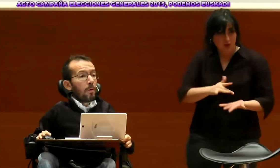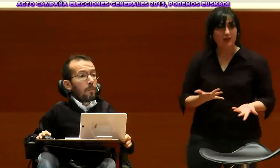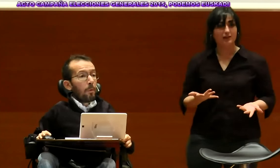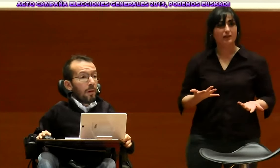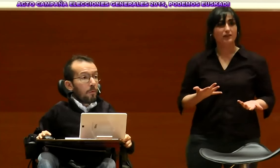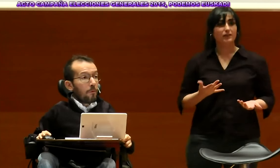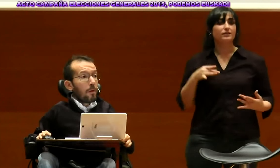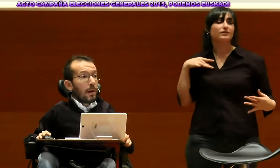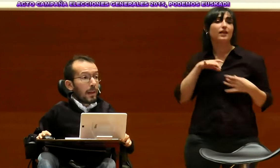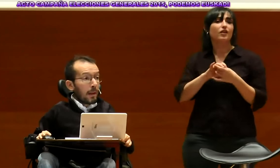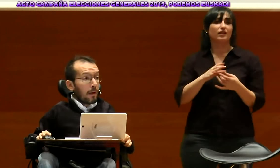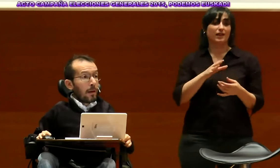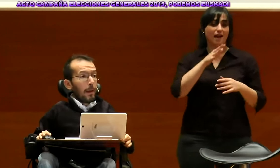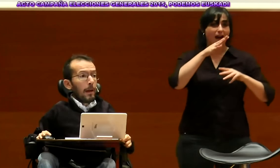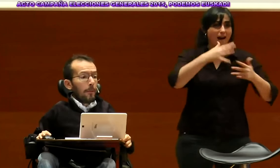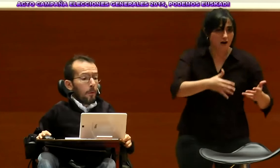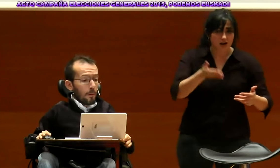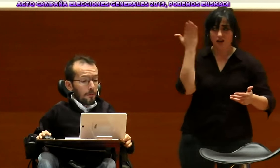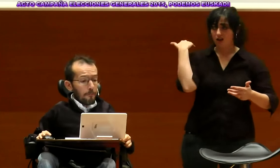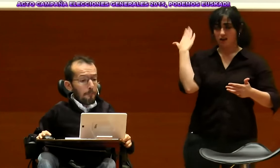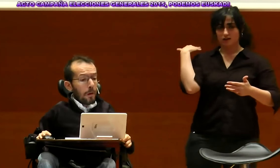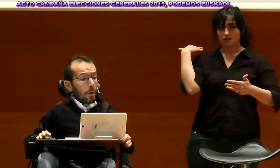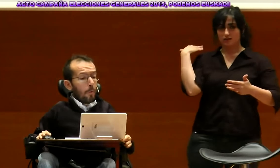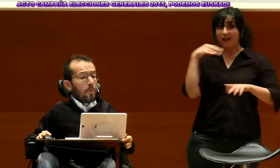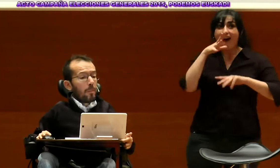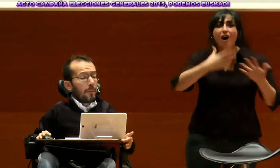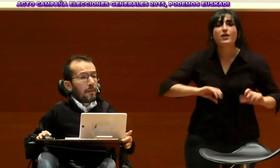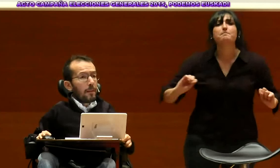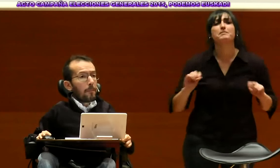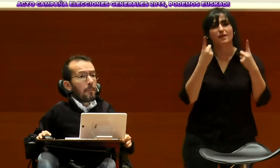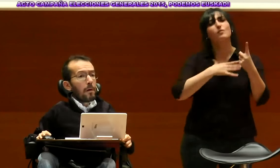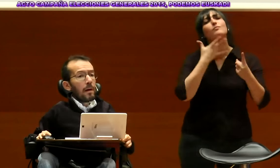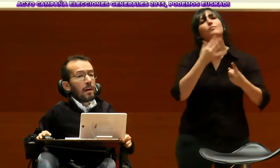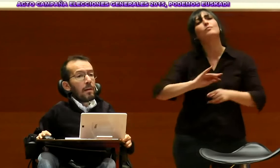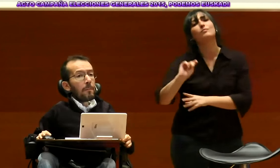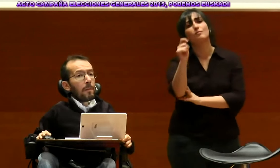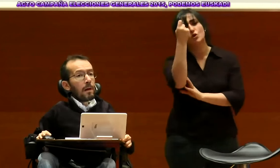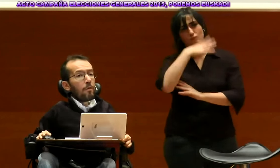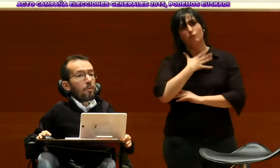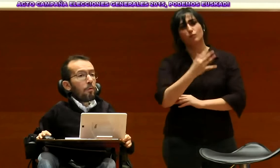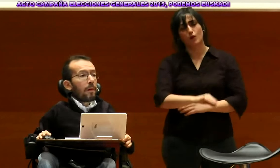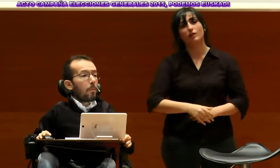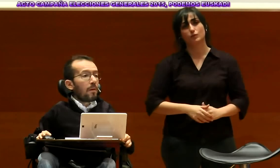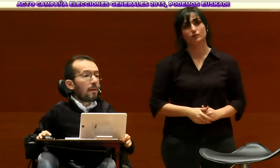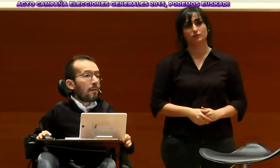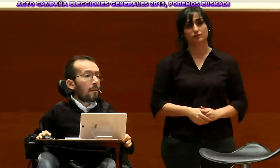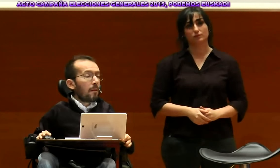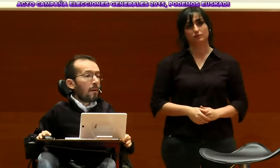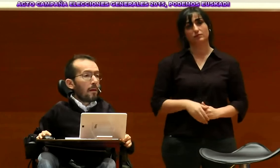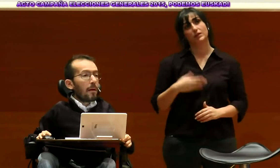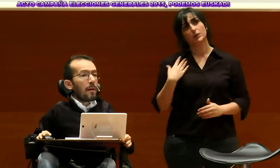tiempo podemos ganar las elecciones. Últimamente hay un montón de